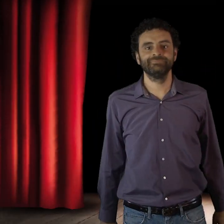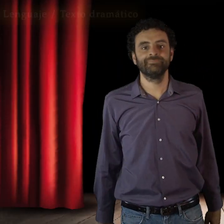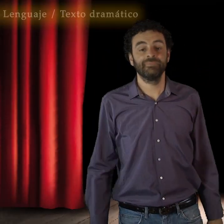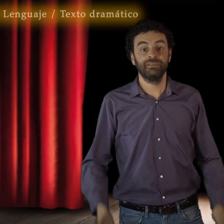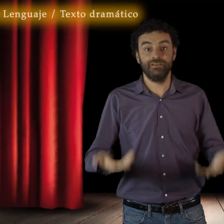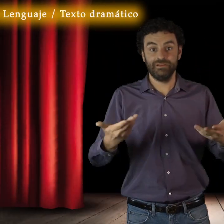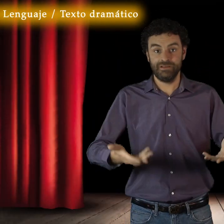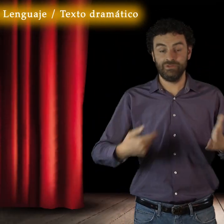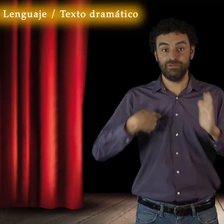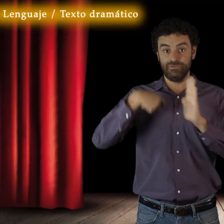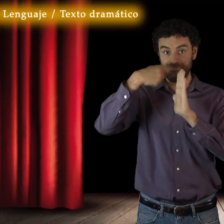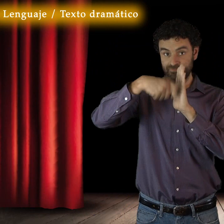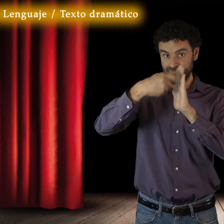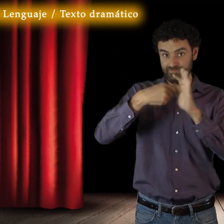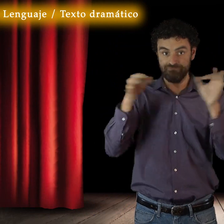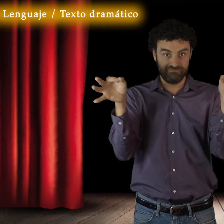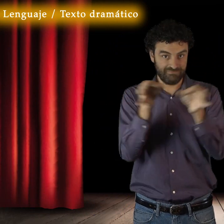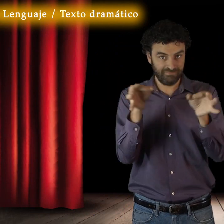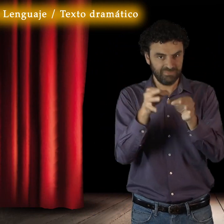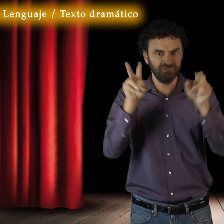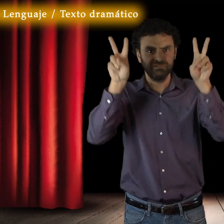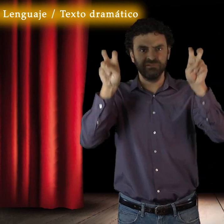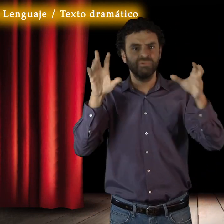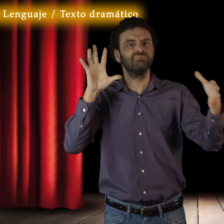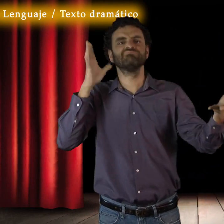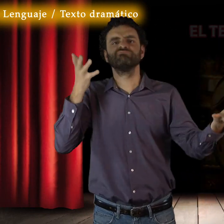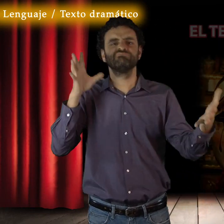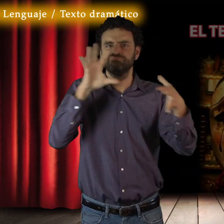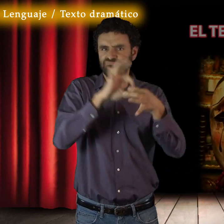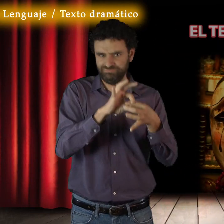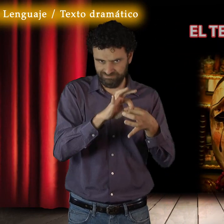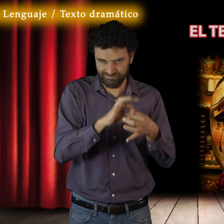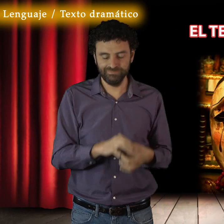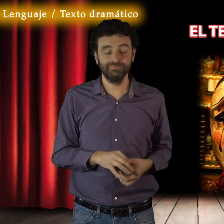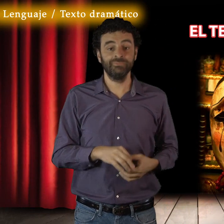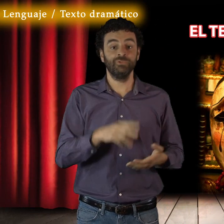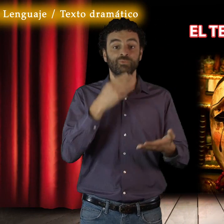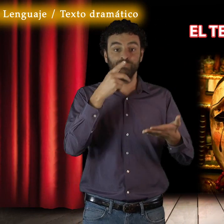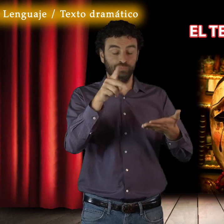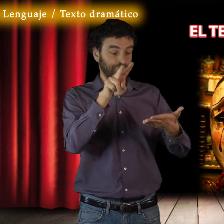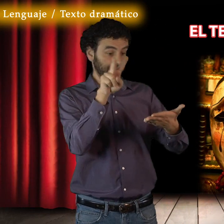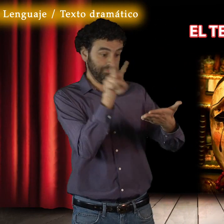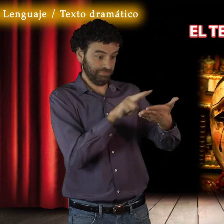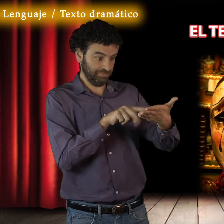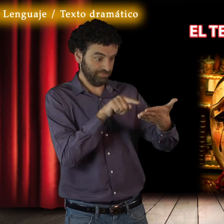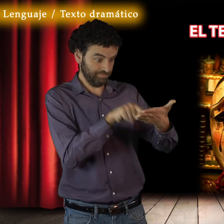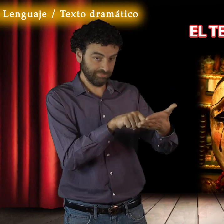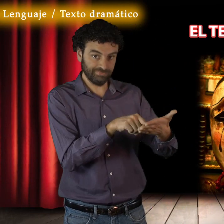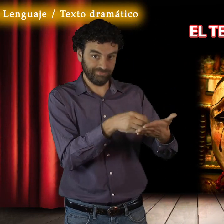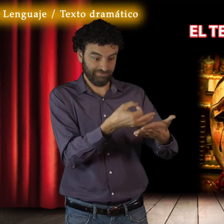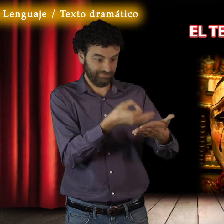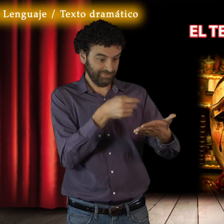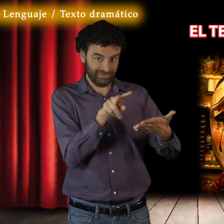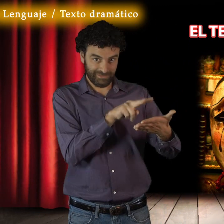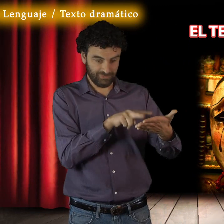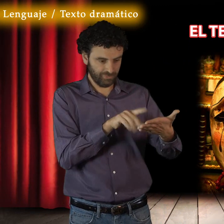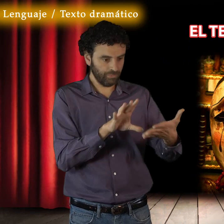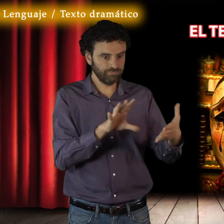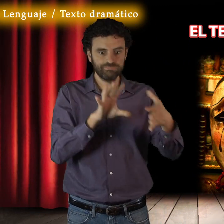dramático Hola En este video aprenderemos Qué es un texto dramático sus características y